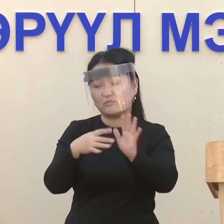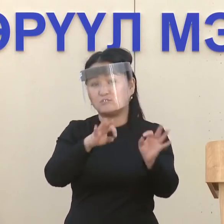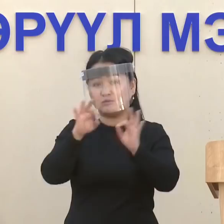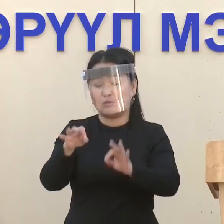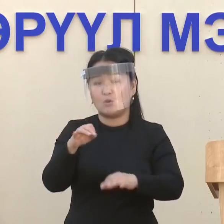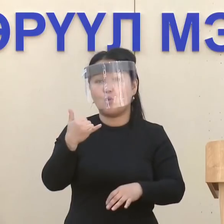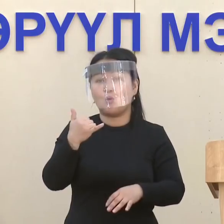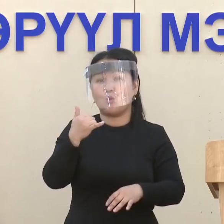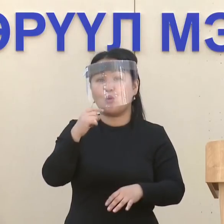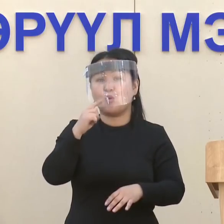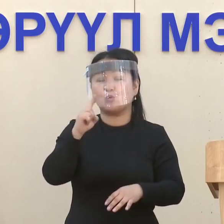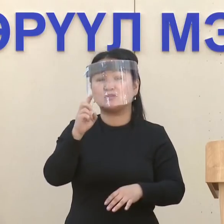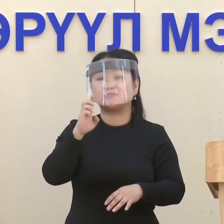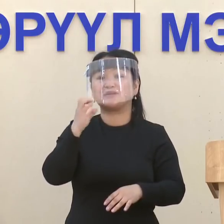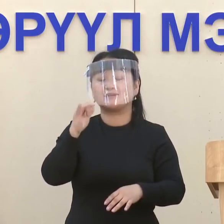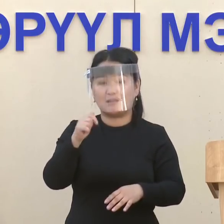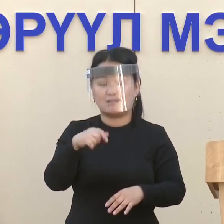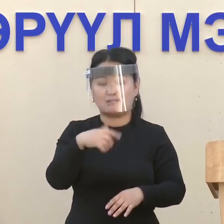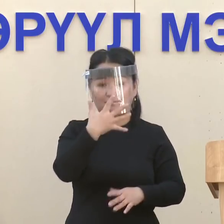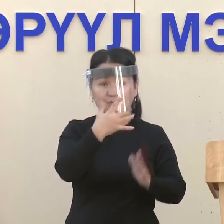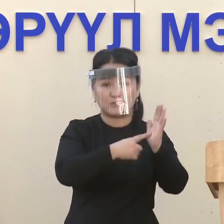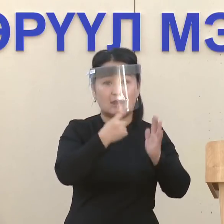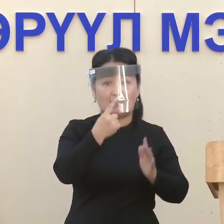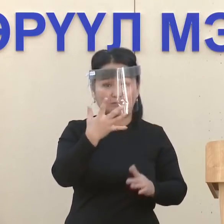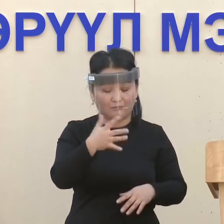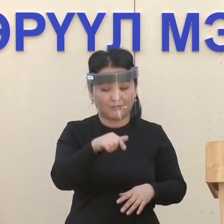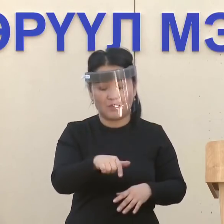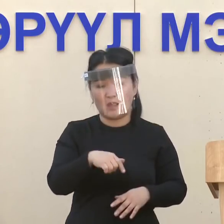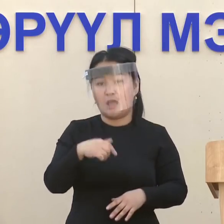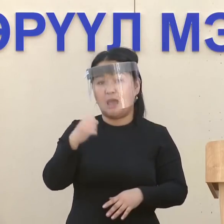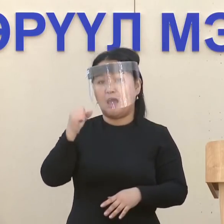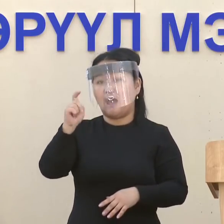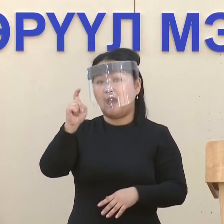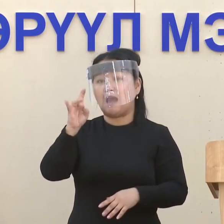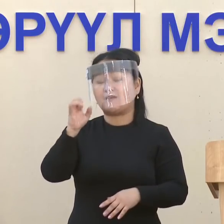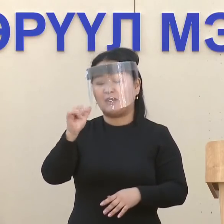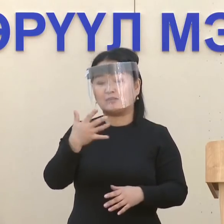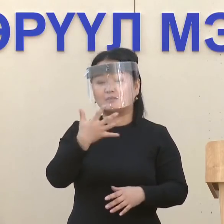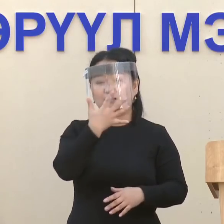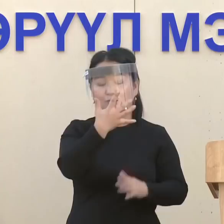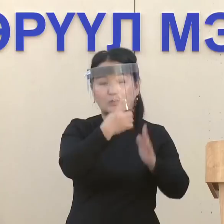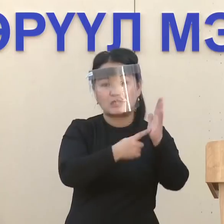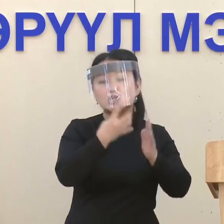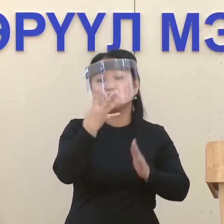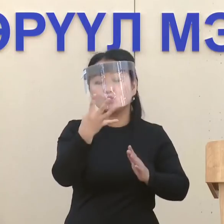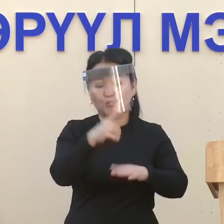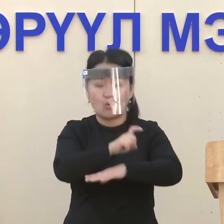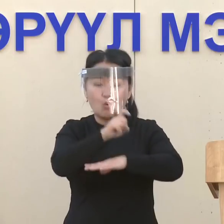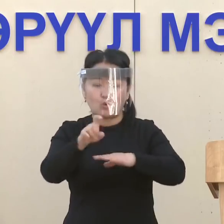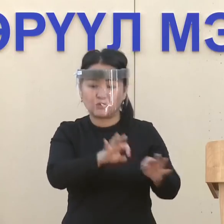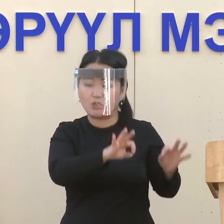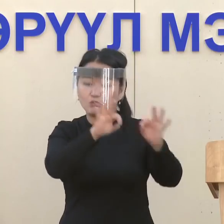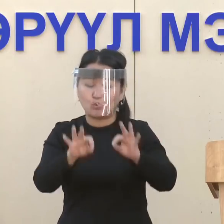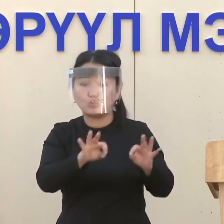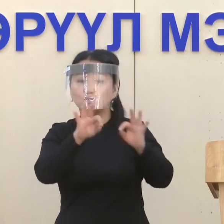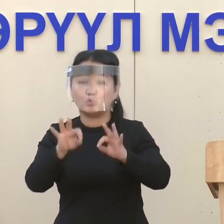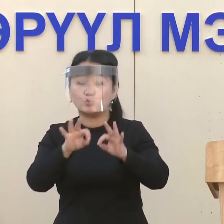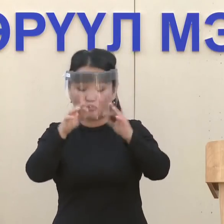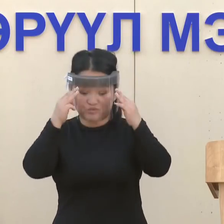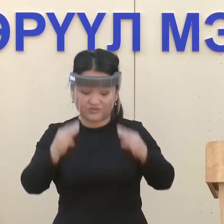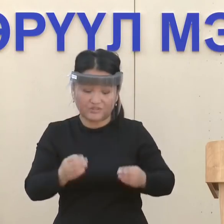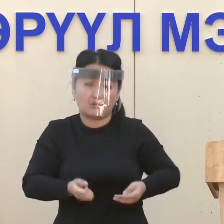5-р сарын 10 хүртэл, Хорват улс 5-р сарын 4 хүртэл гэх мэтээр хөл хорионы үргэлжлэх хугацааг сунгах шийдвэрийг